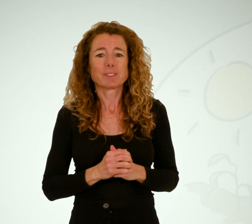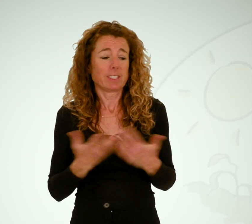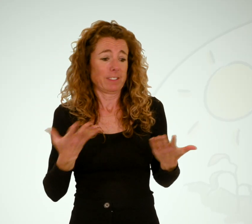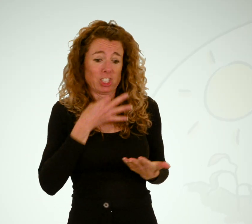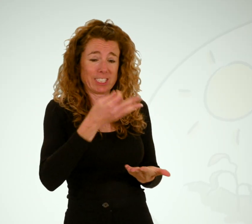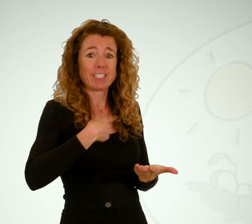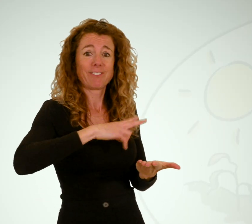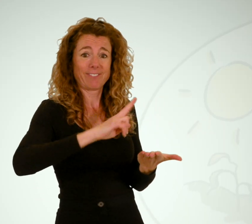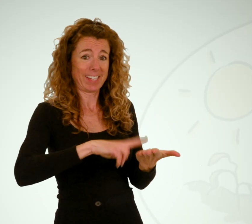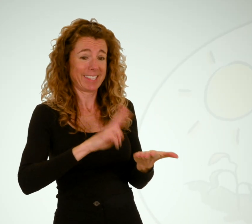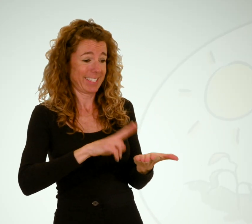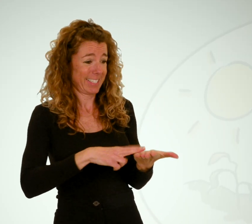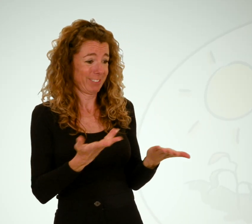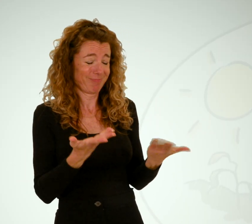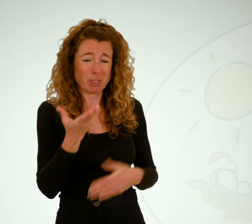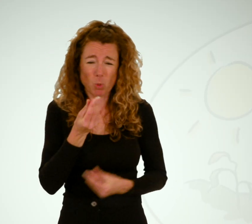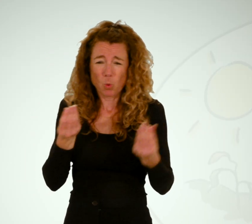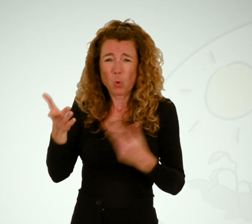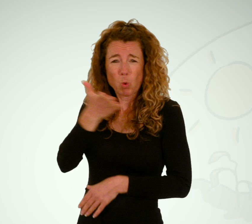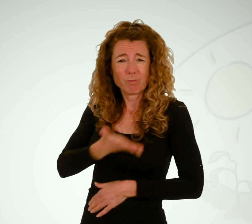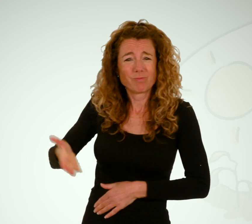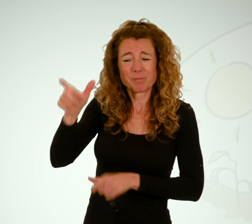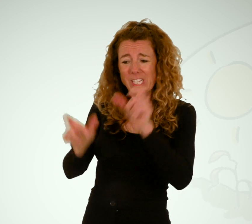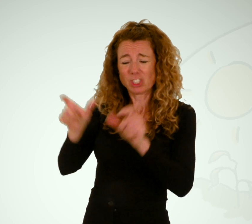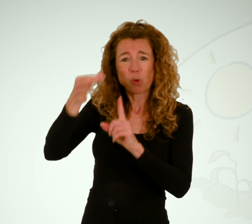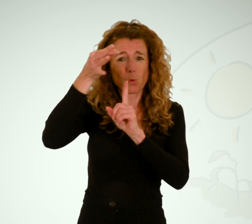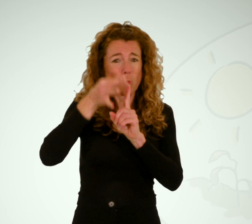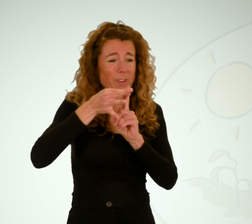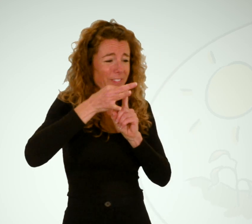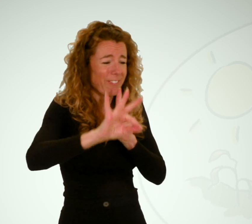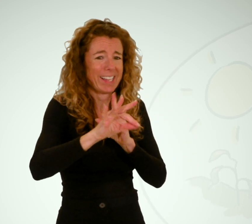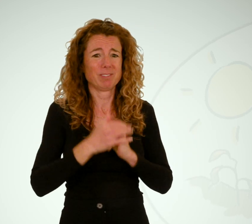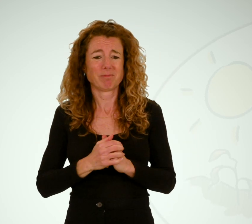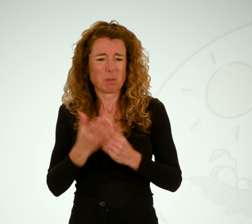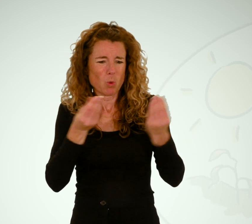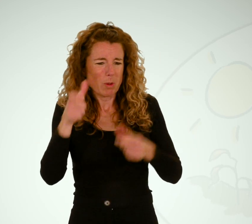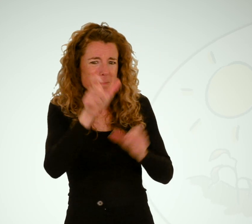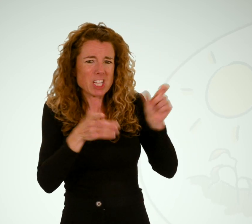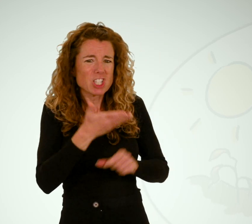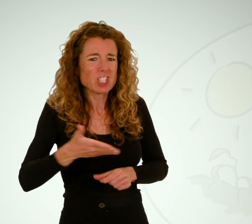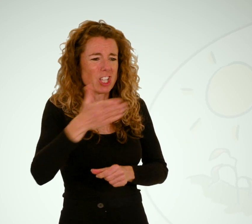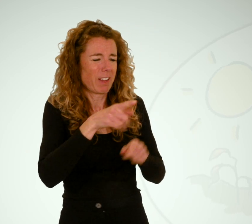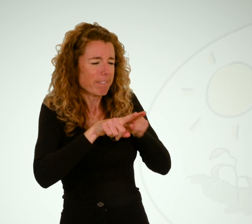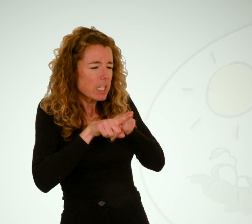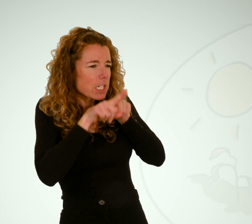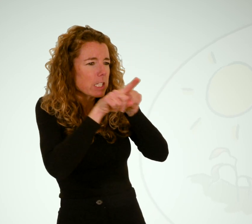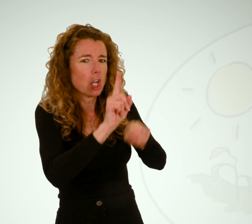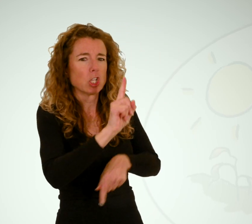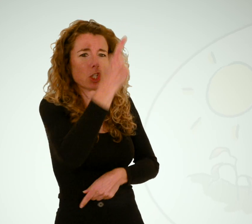Je vous le dis, c'est la vérité. Beaucoup de prophètes, beaucoup de gens fidèles à Dieu ont désiré voir ce que vous voyez, mais ils ne l'ont pas